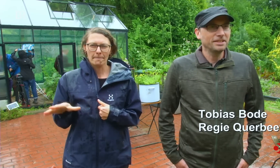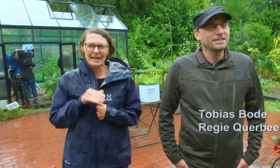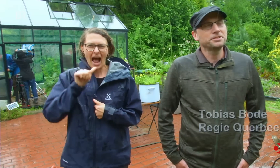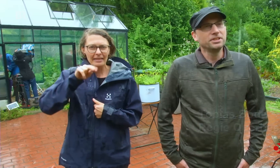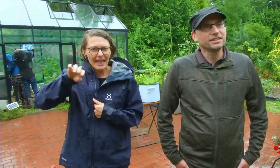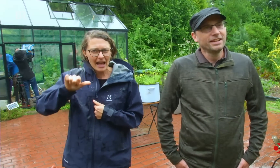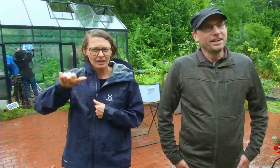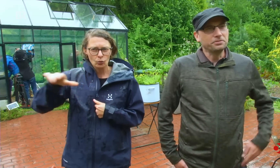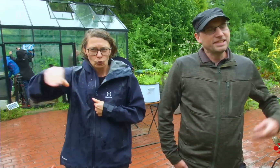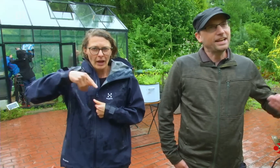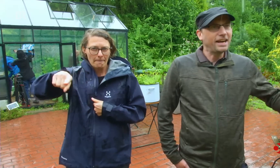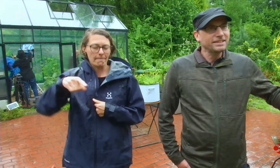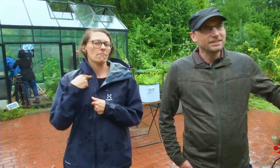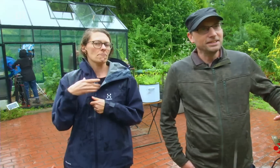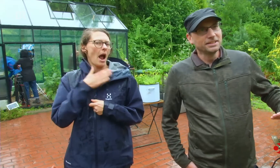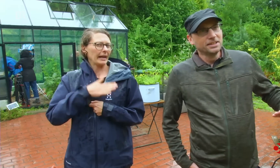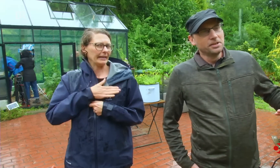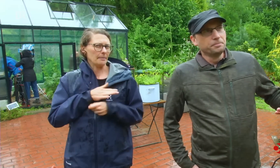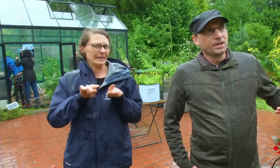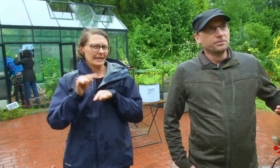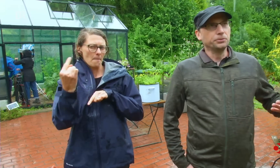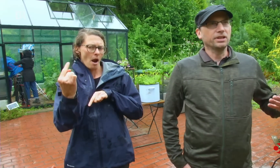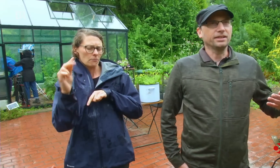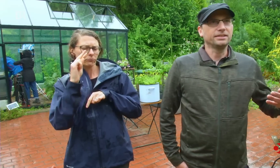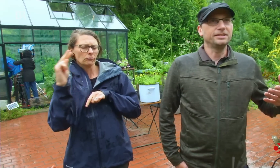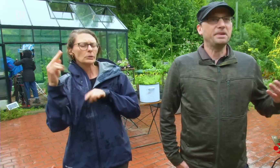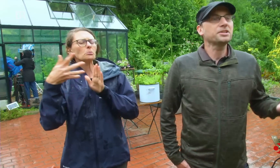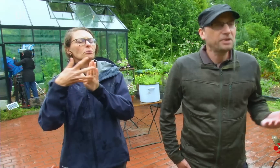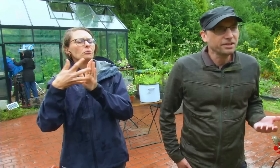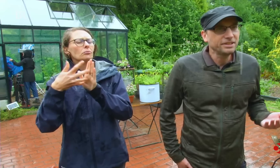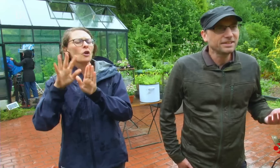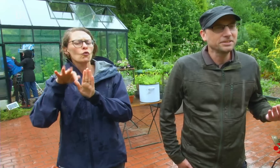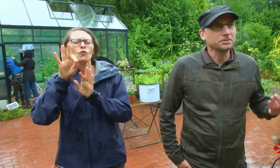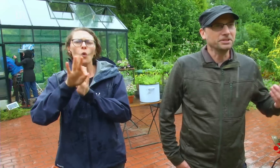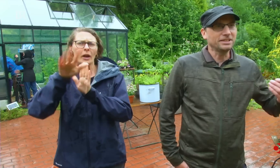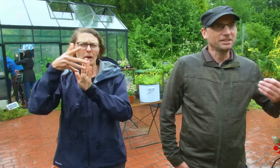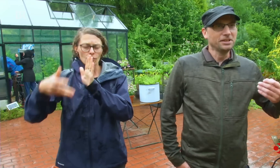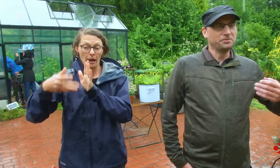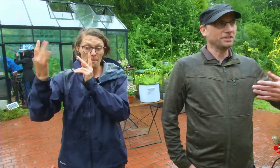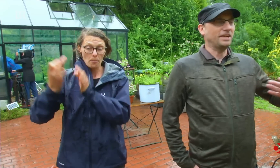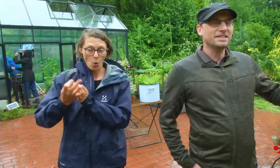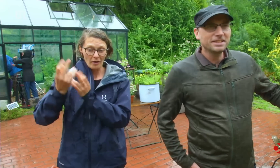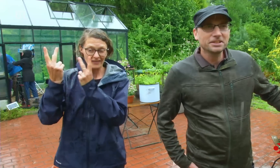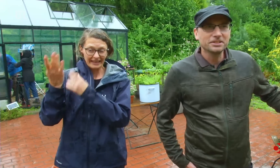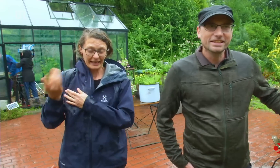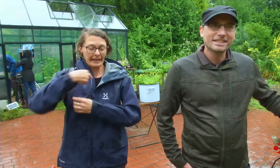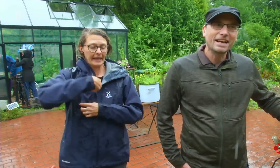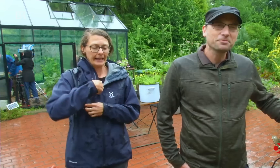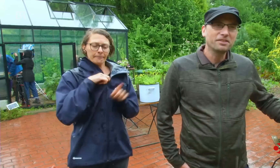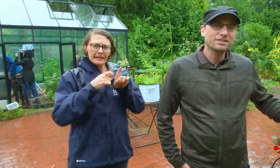sie natürlich auf die Sachen achtet, die für die Gebärdensprache wichtig sind und ich für das Pflanzliche, sage ich mal, was